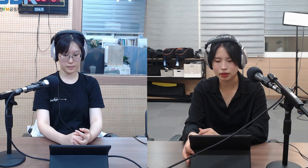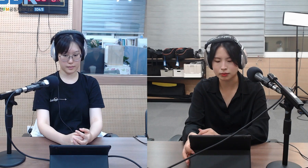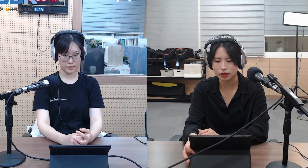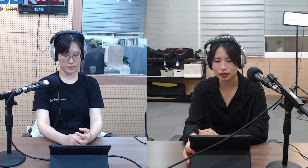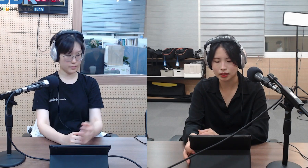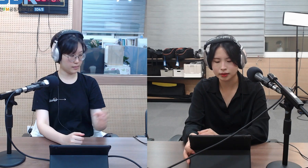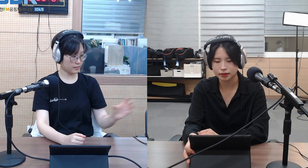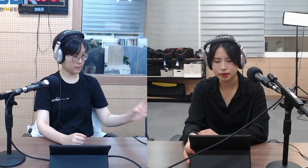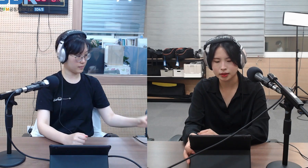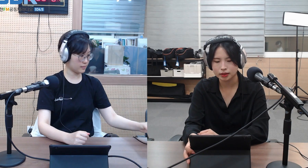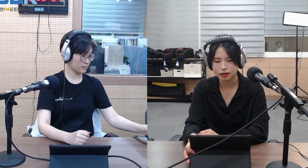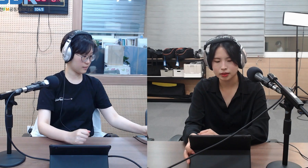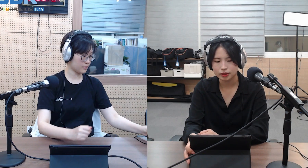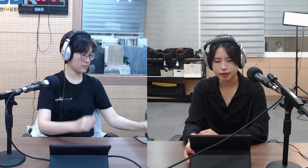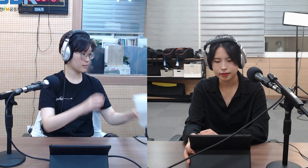와보겠습니다.